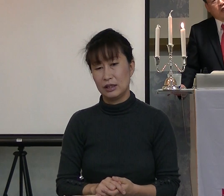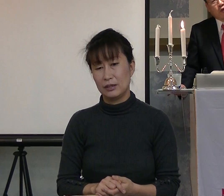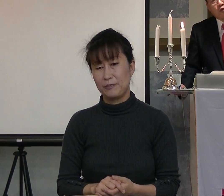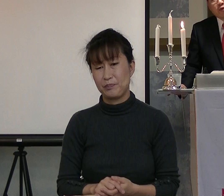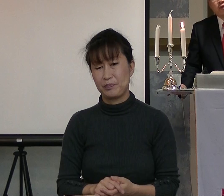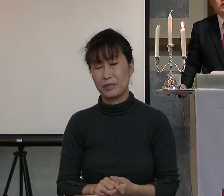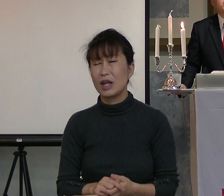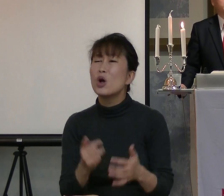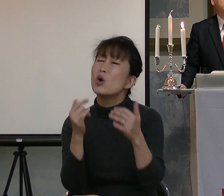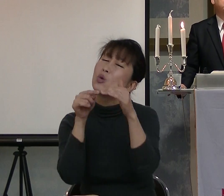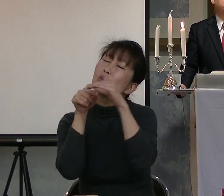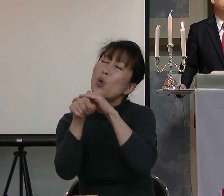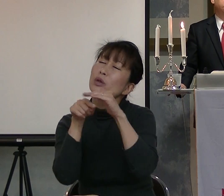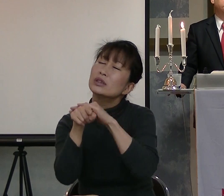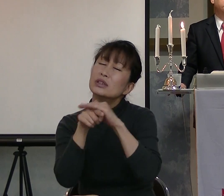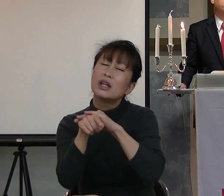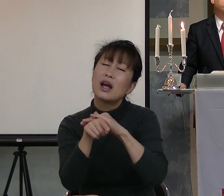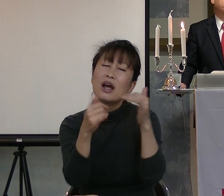なぜ人を見るんですか。